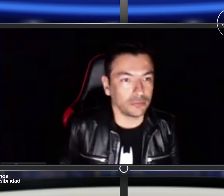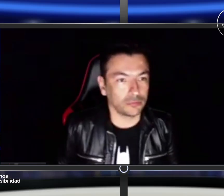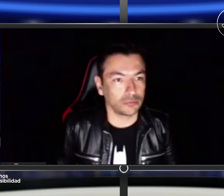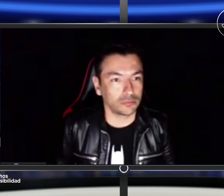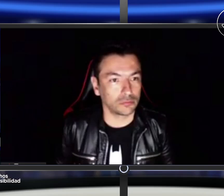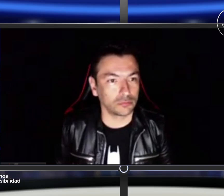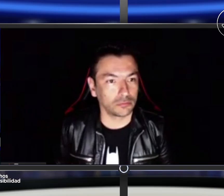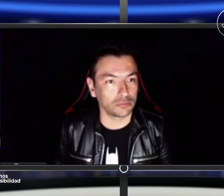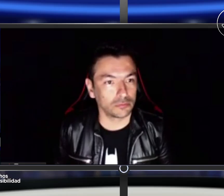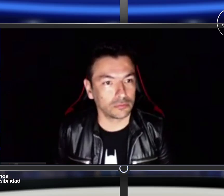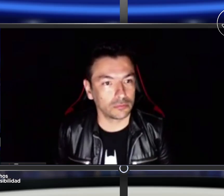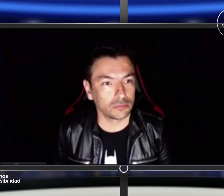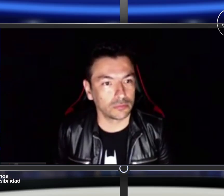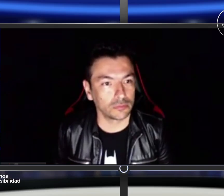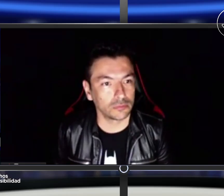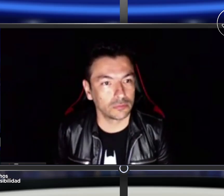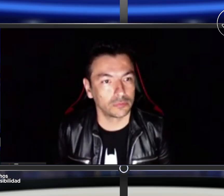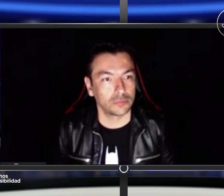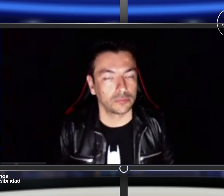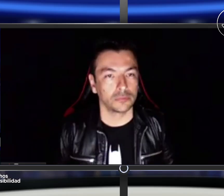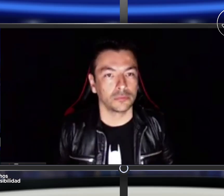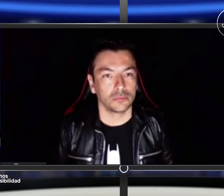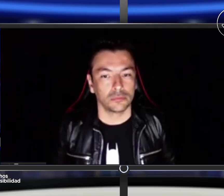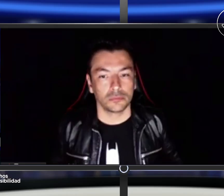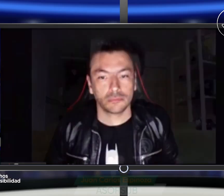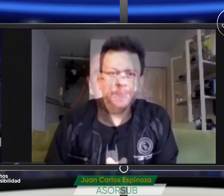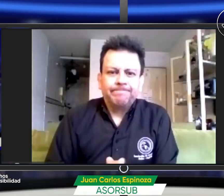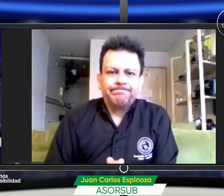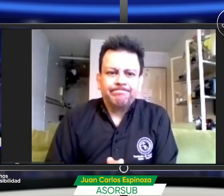Juan Carlos también tiene que opinar, ¿no?